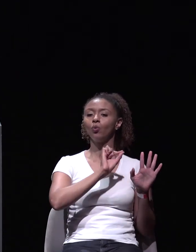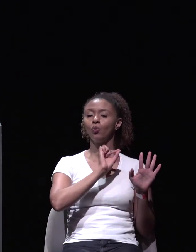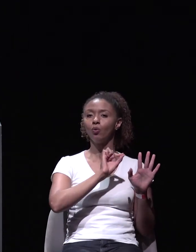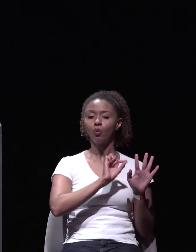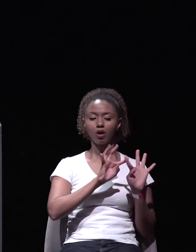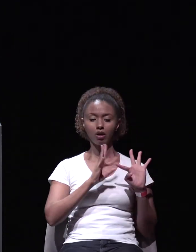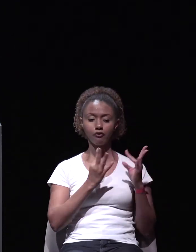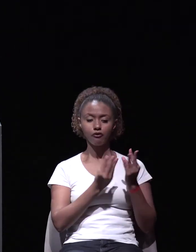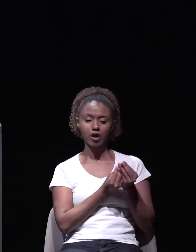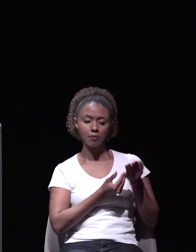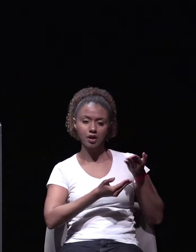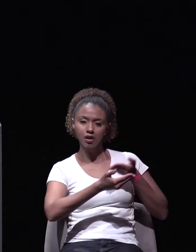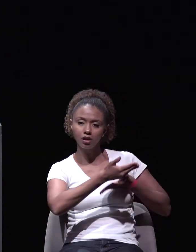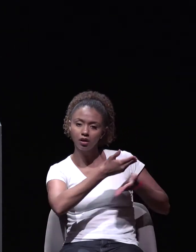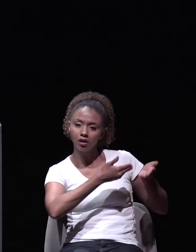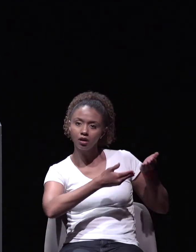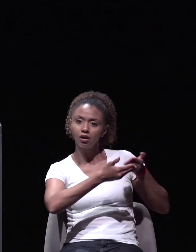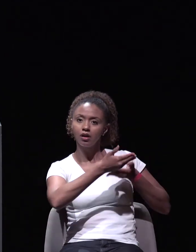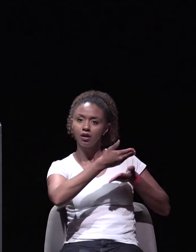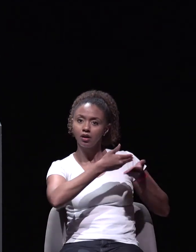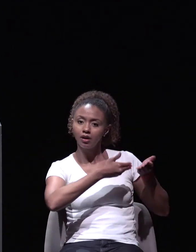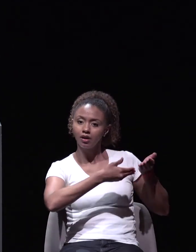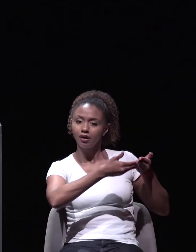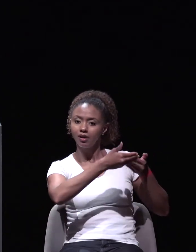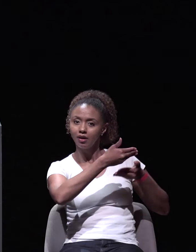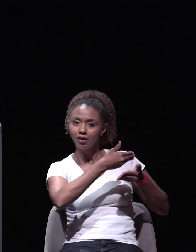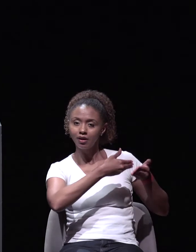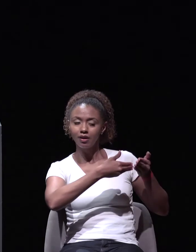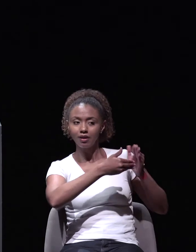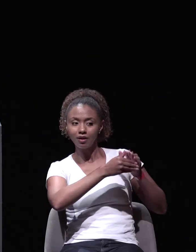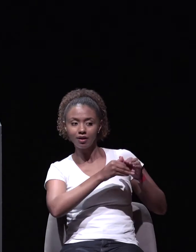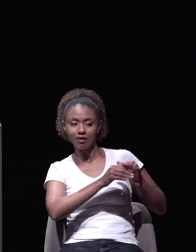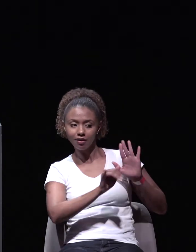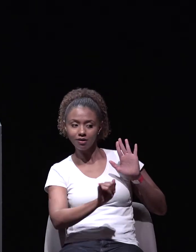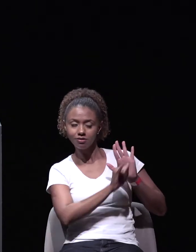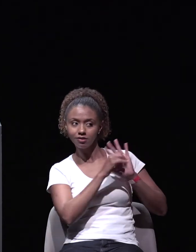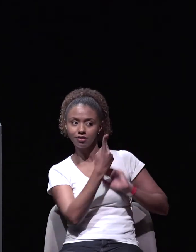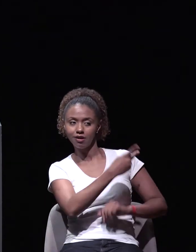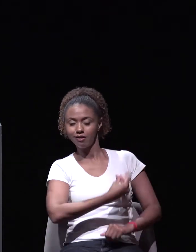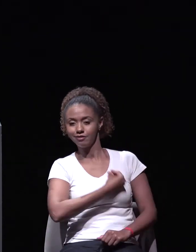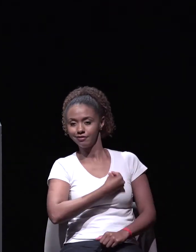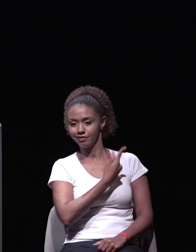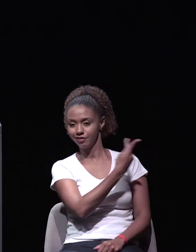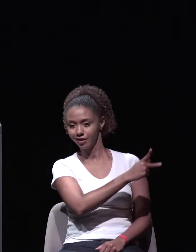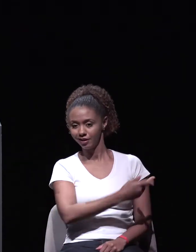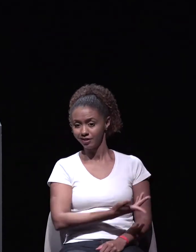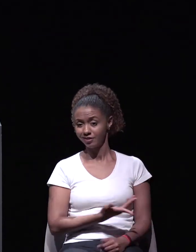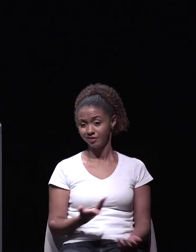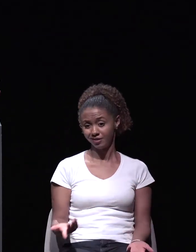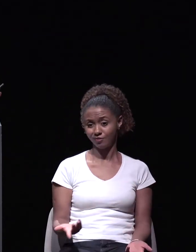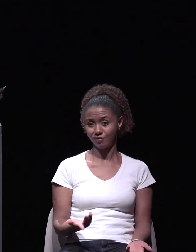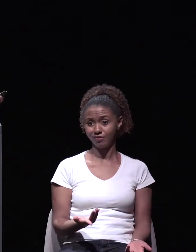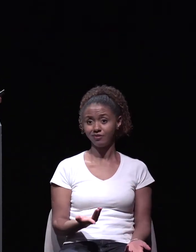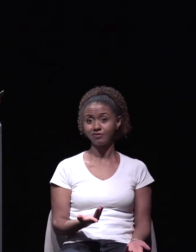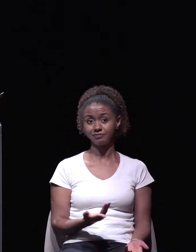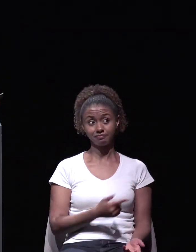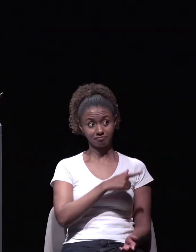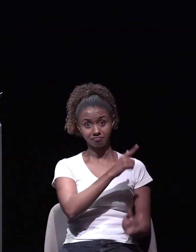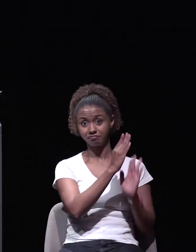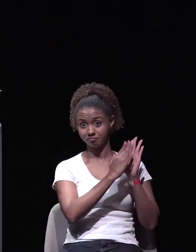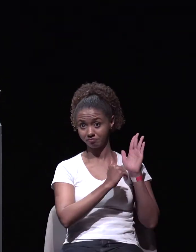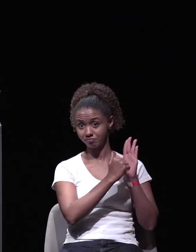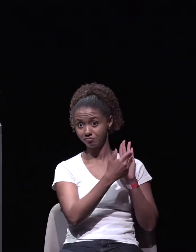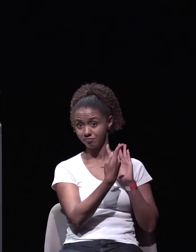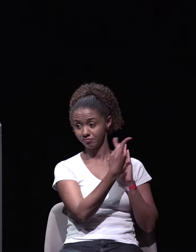as afetivas, que enraizavam esse indivíduo na sua própria vida, né? Então, ele vai fazer isso nessa